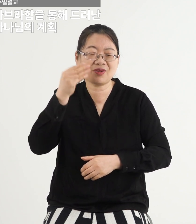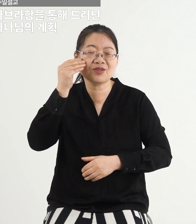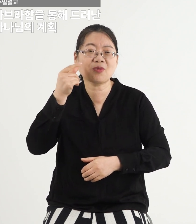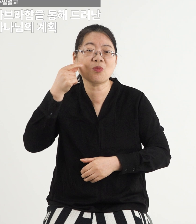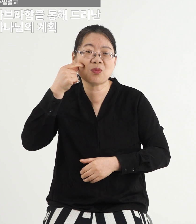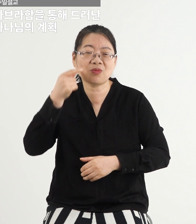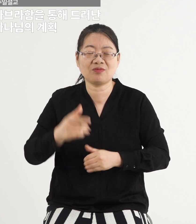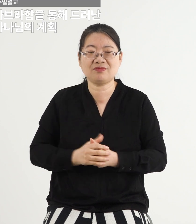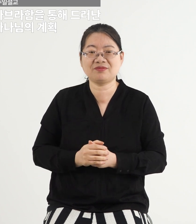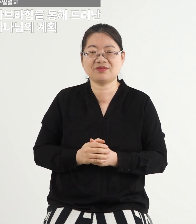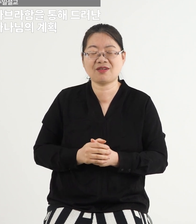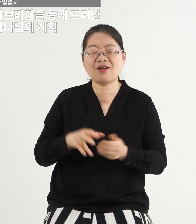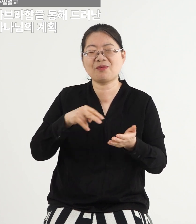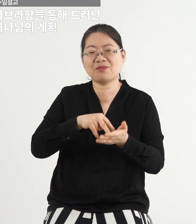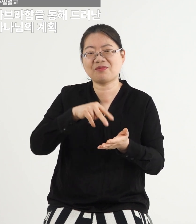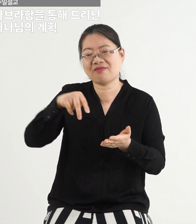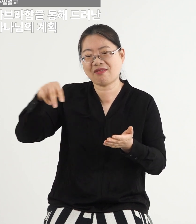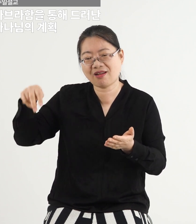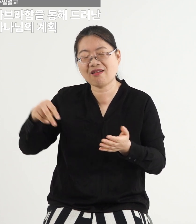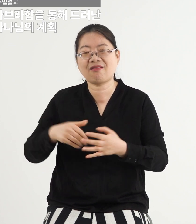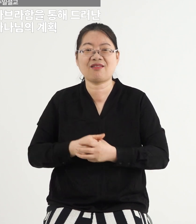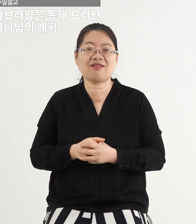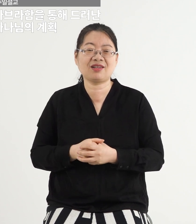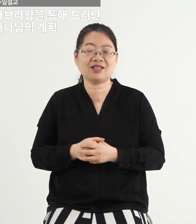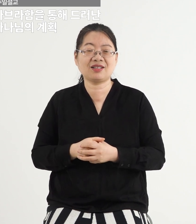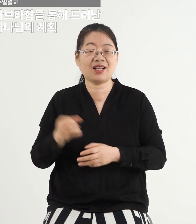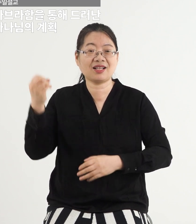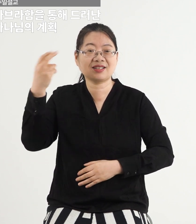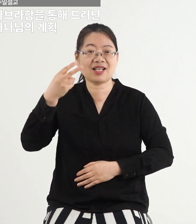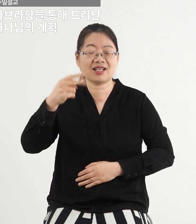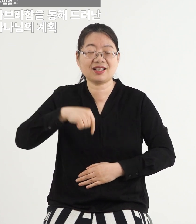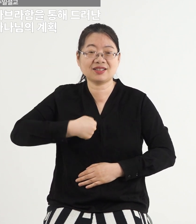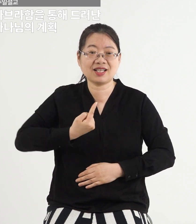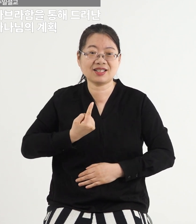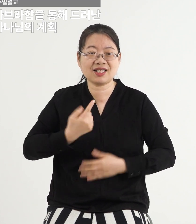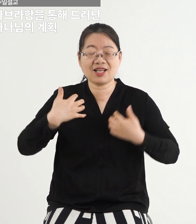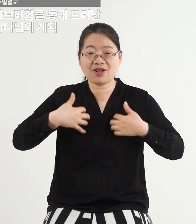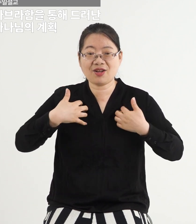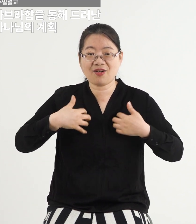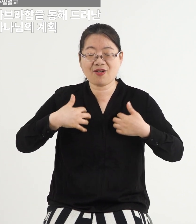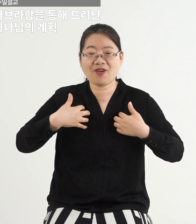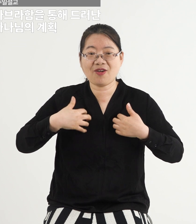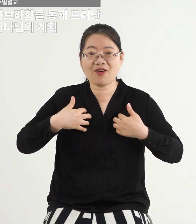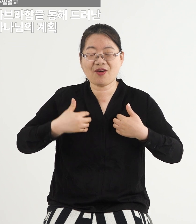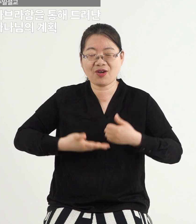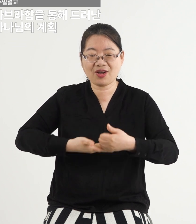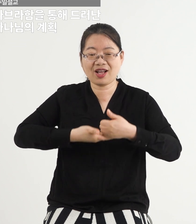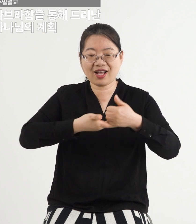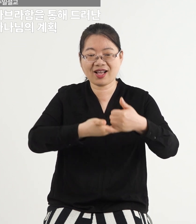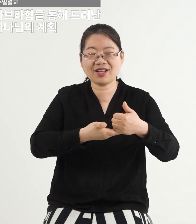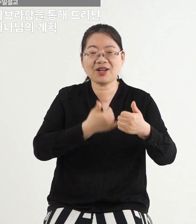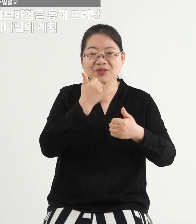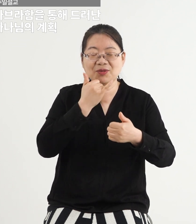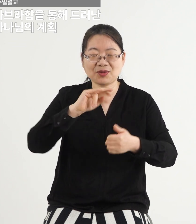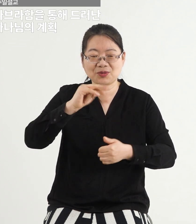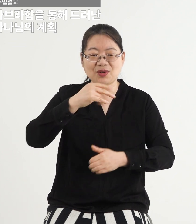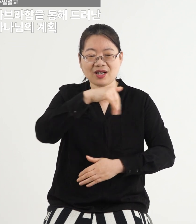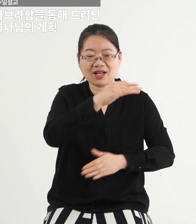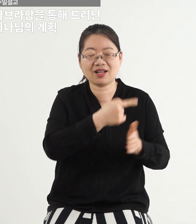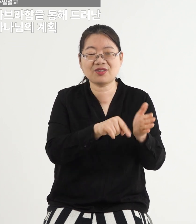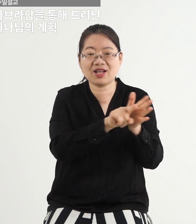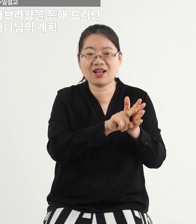못했어요. 방황했어요. 그래서 다시 자기를 기뻐해주고 환영해주는 독일로